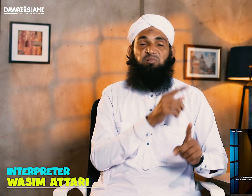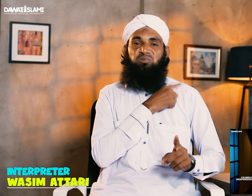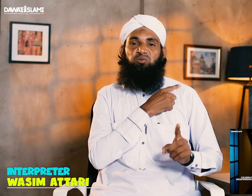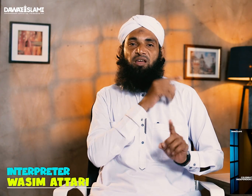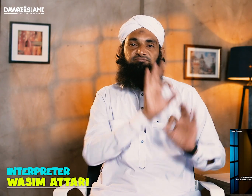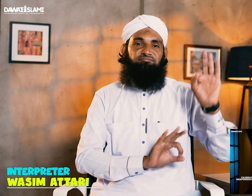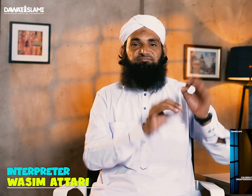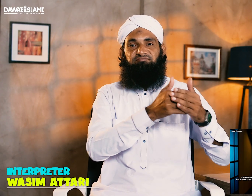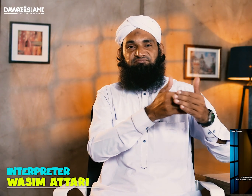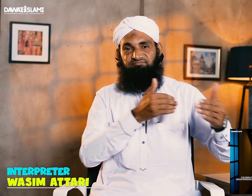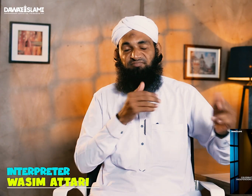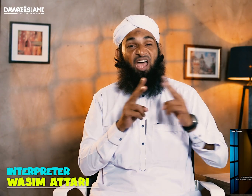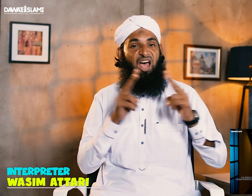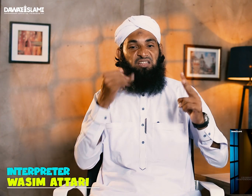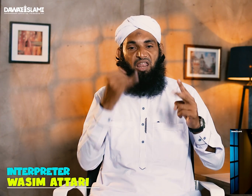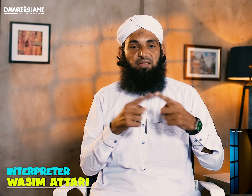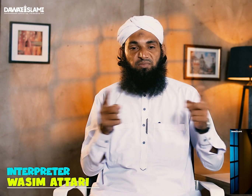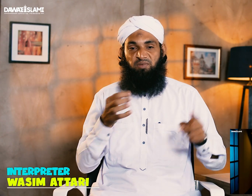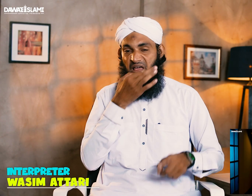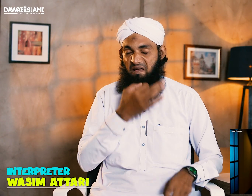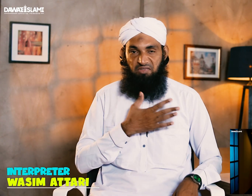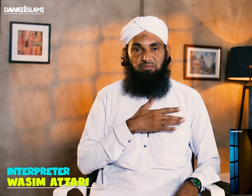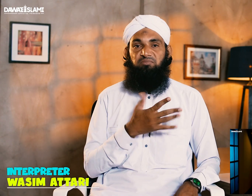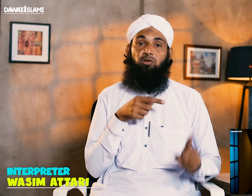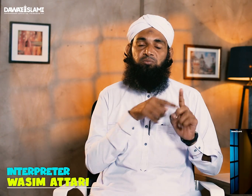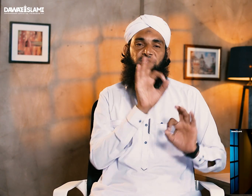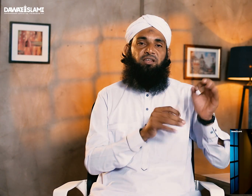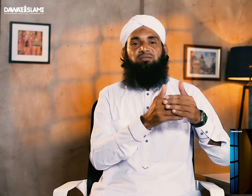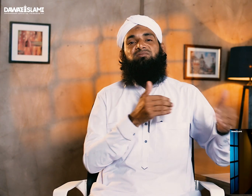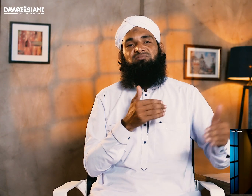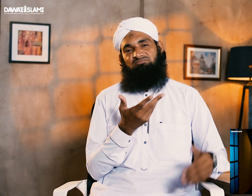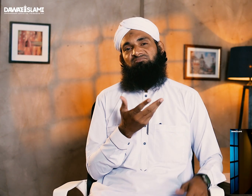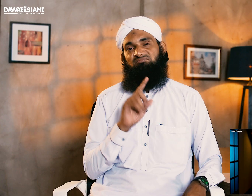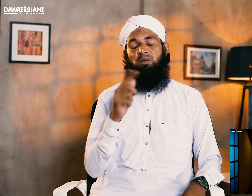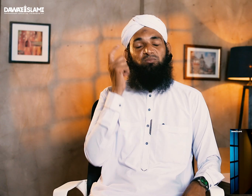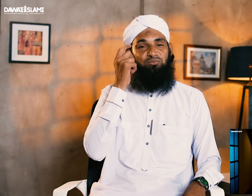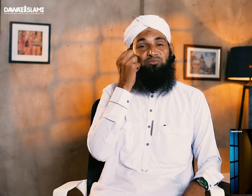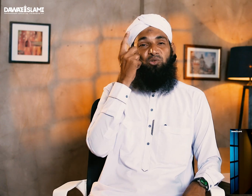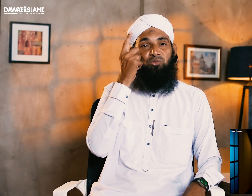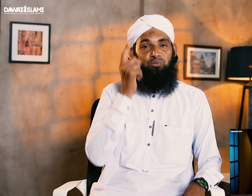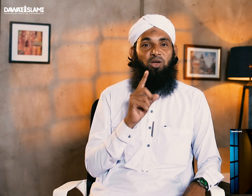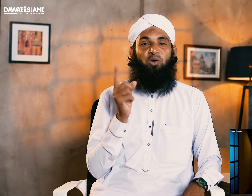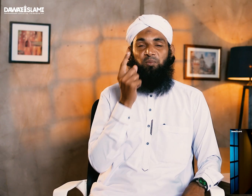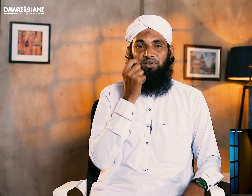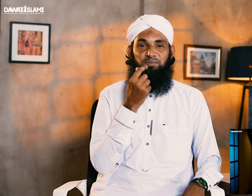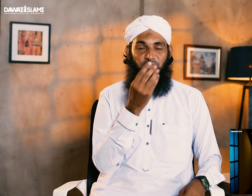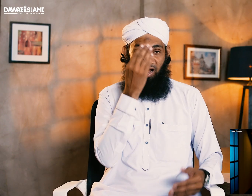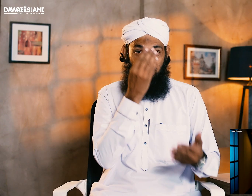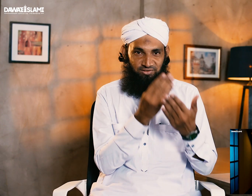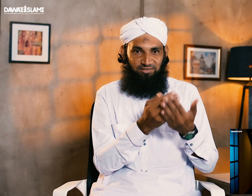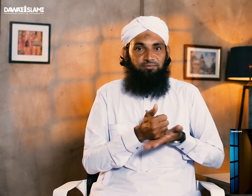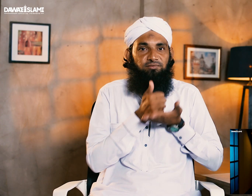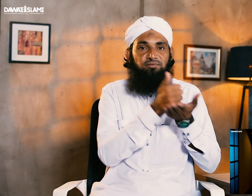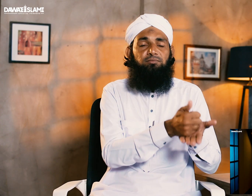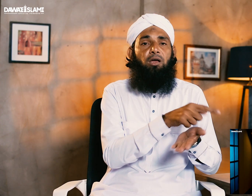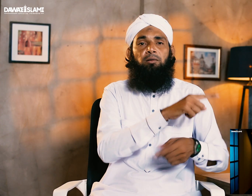جو گناہوں سے بھرپور یا غیر اخلاقی اور غیر مہذبانہ انداز پر مشتمل ہوں، کیونکہ یہ بات بالکل لاجیکل ہے کہ جس نے آپ پر احسان کیا اس